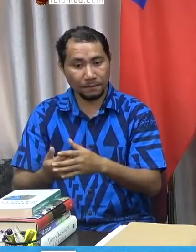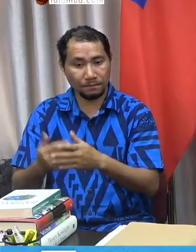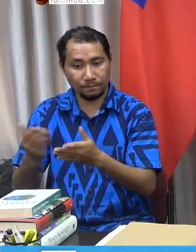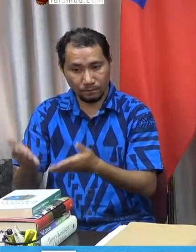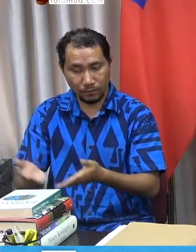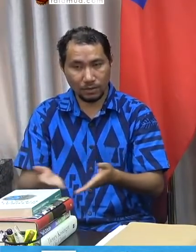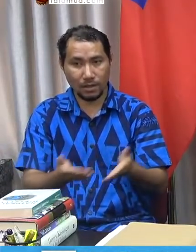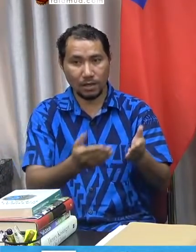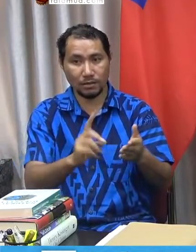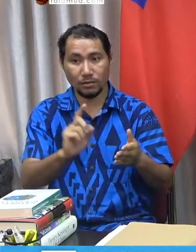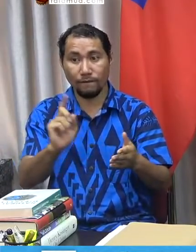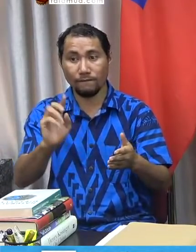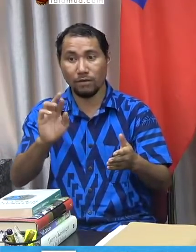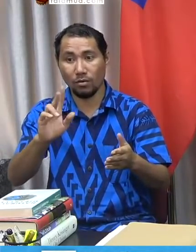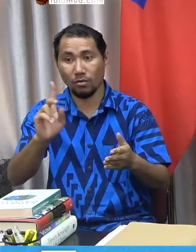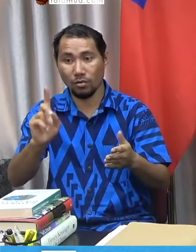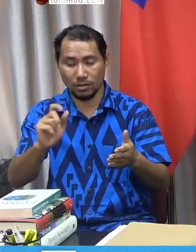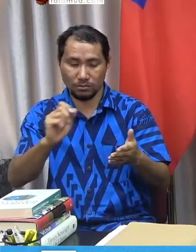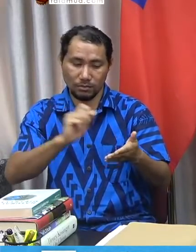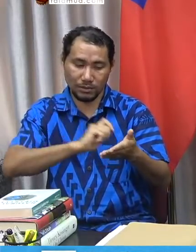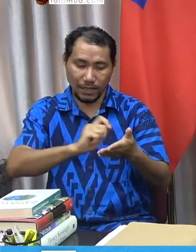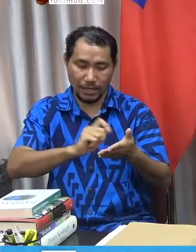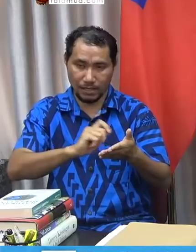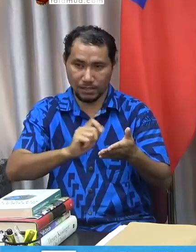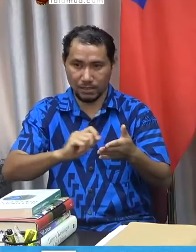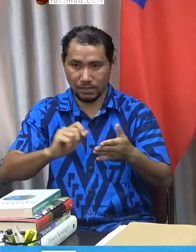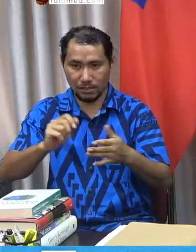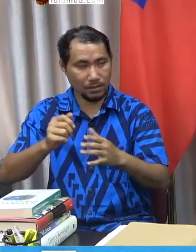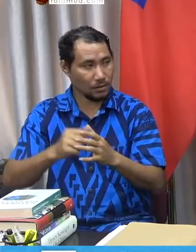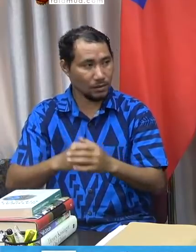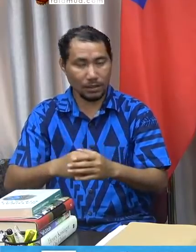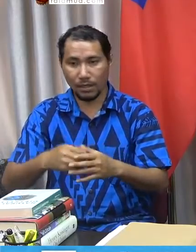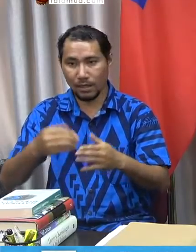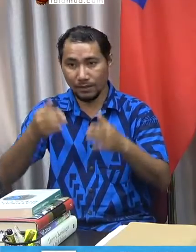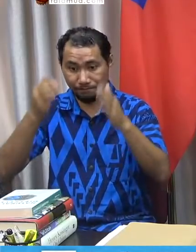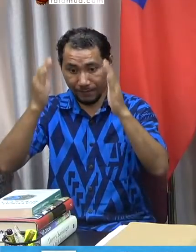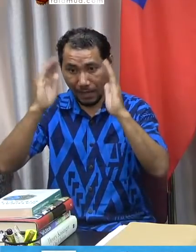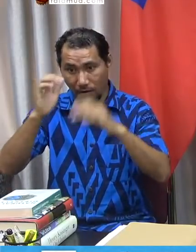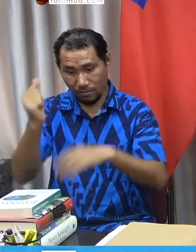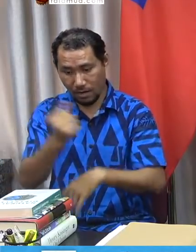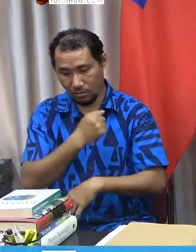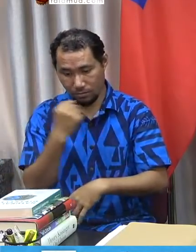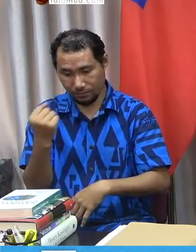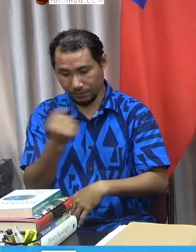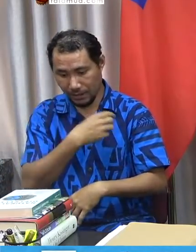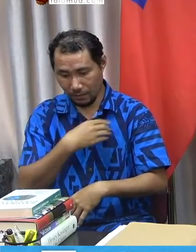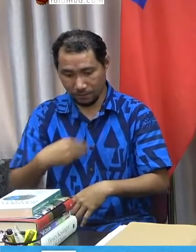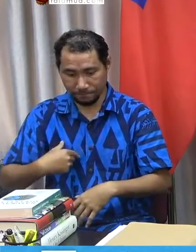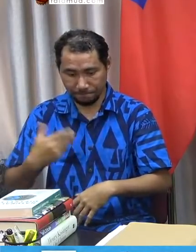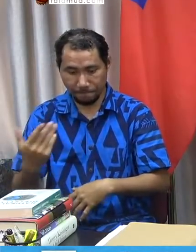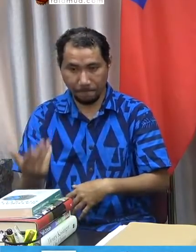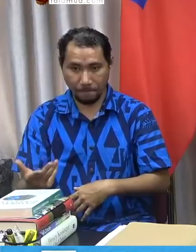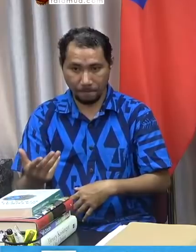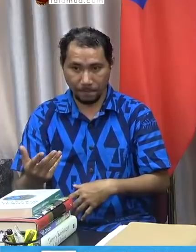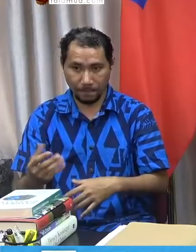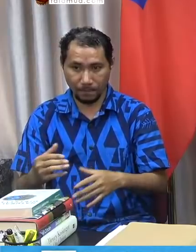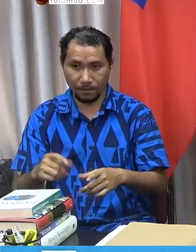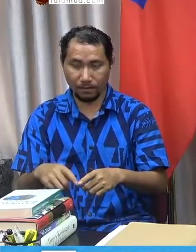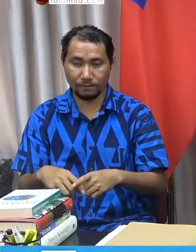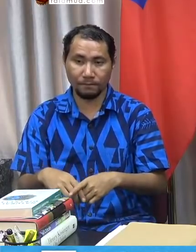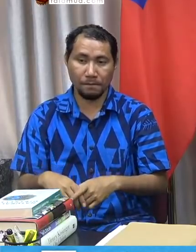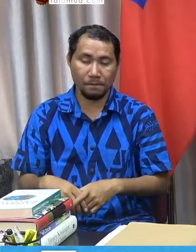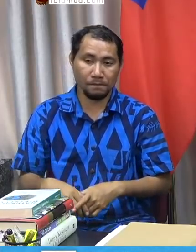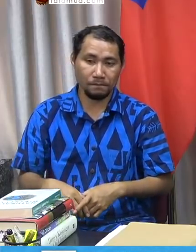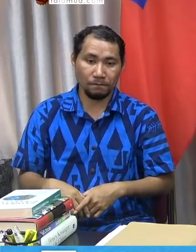mori sainia e le au le malo. O loo alia i mai i le taimi le nei, i